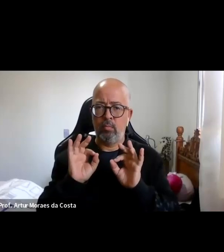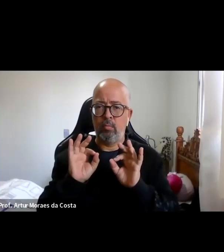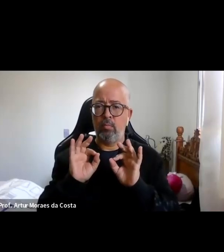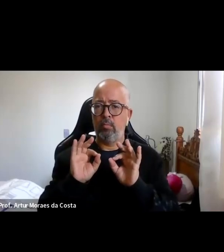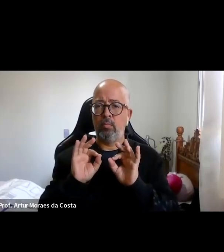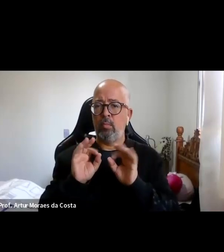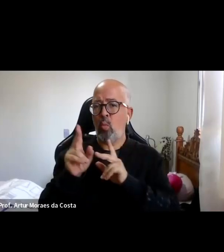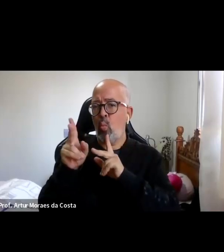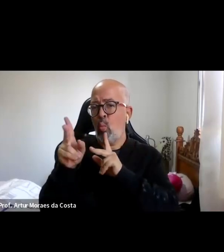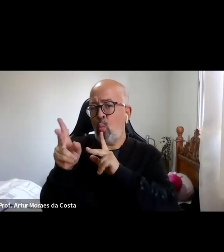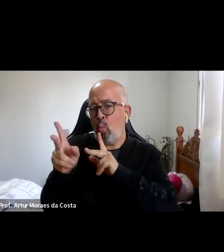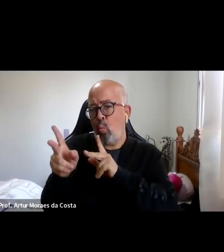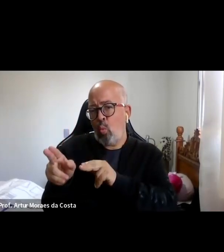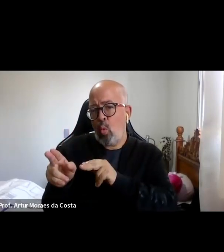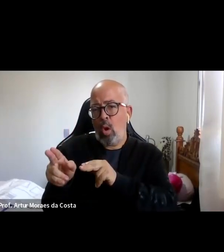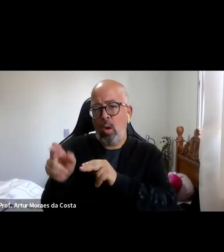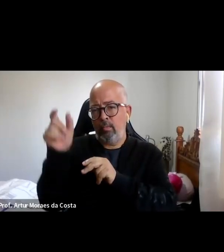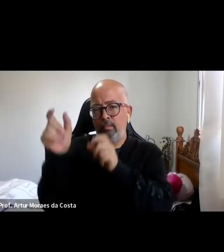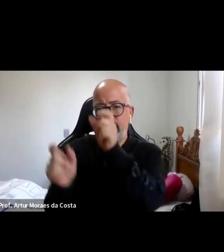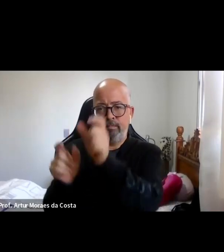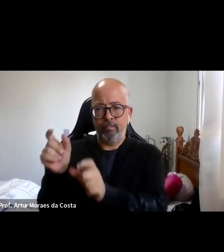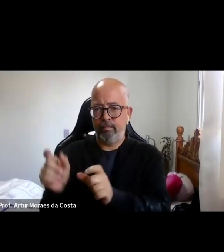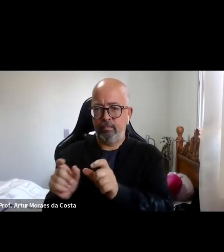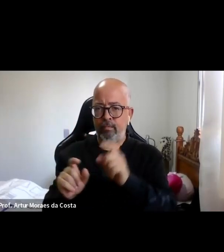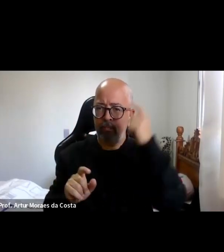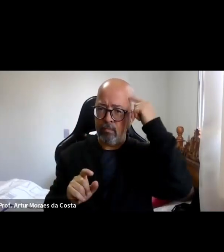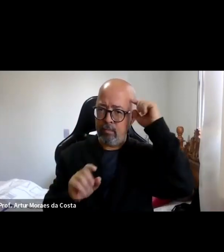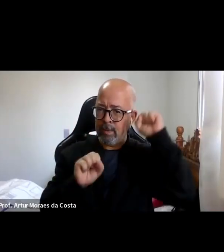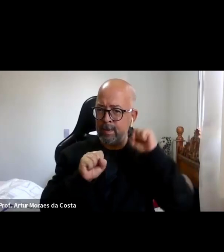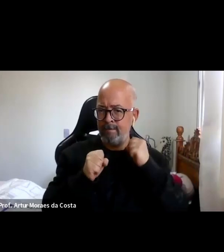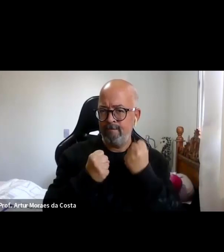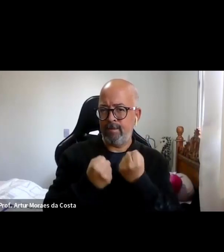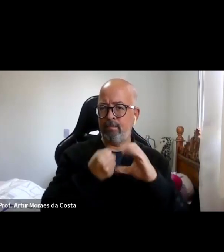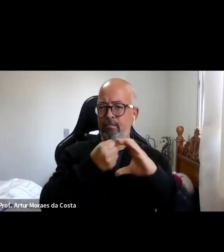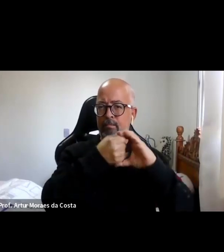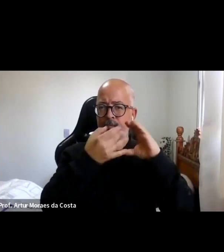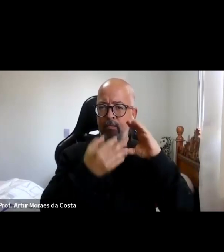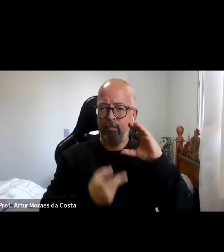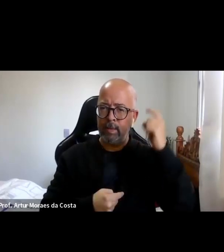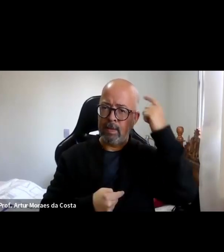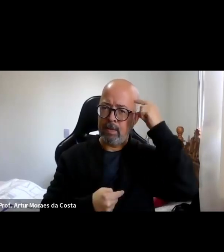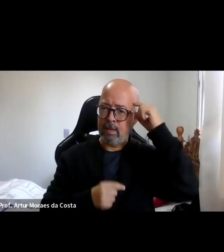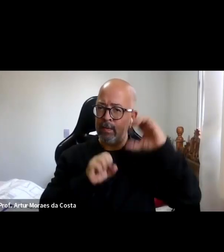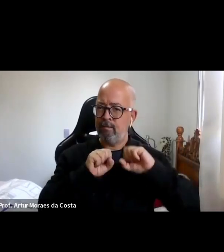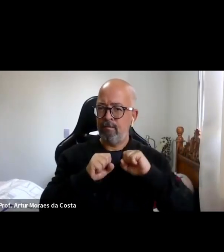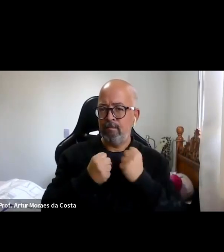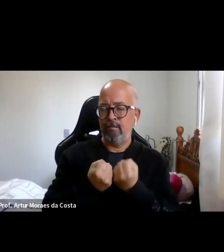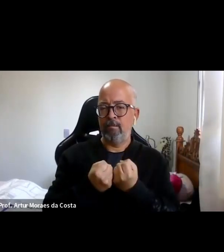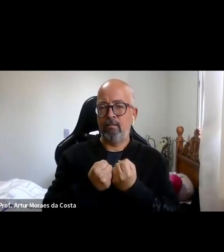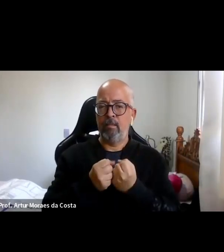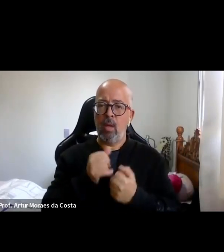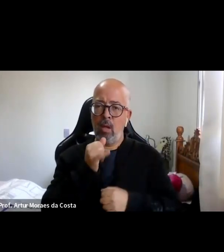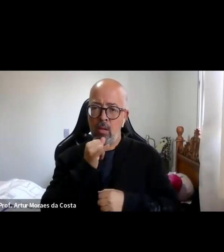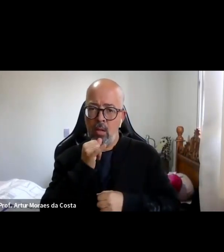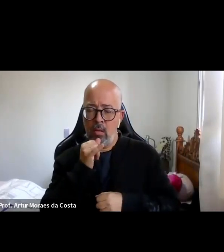una descripción quienes usan por ejemplo voz amplificada puede ser mediada por tecnología